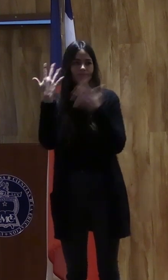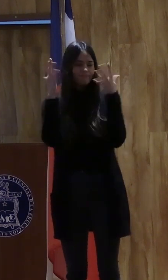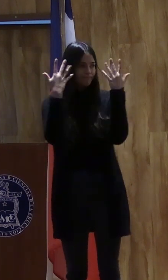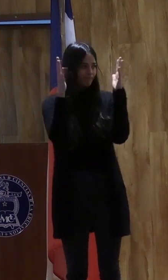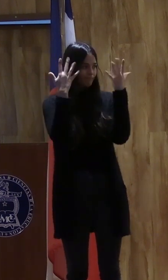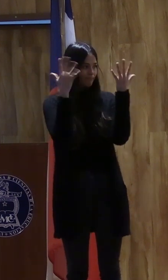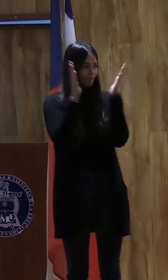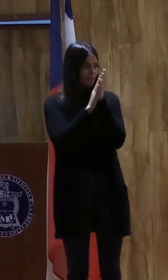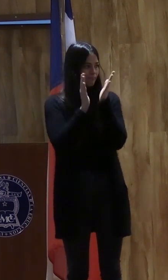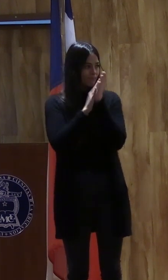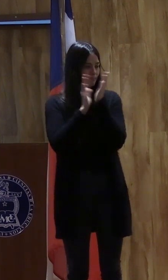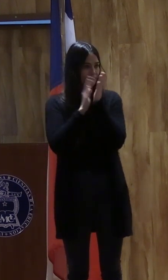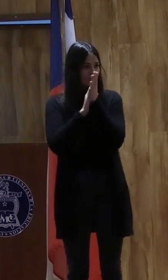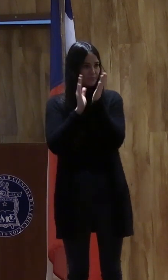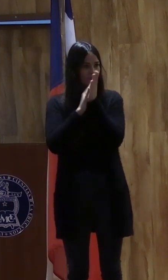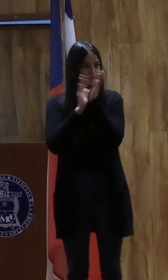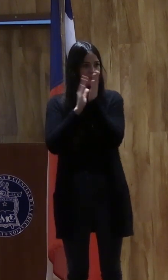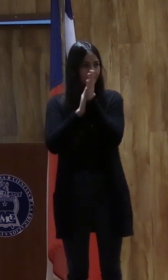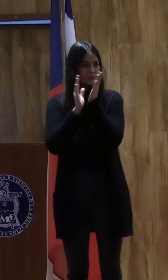Gracias.